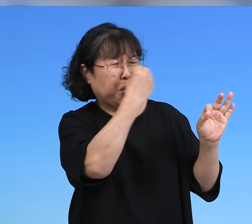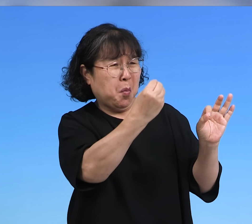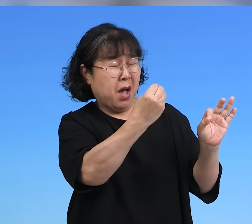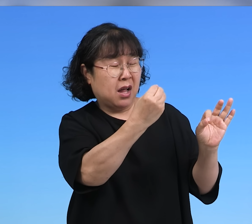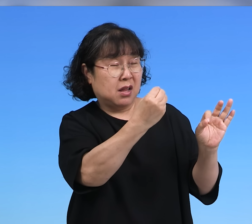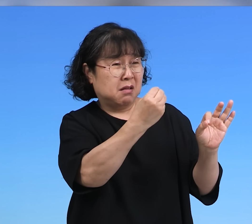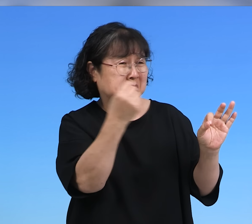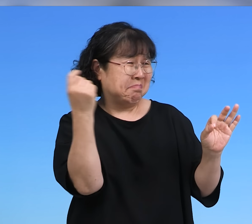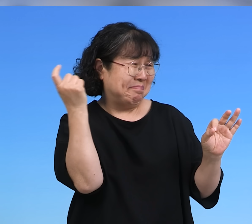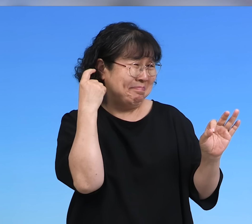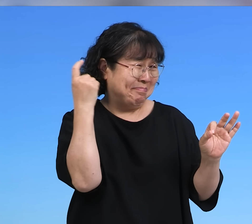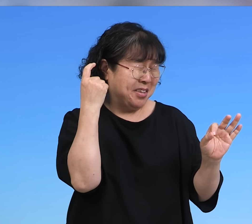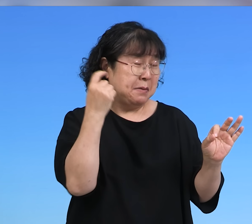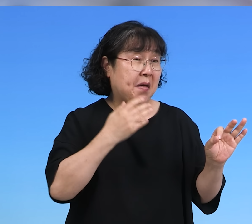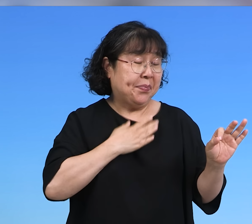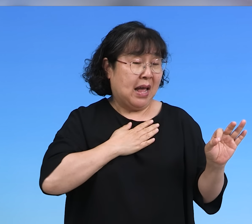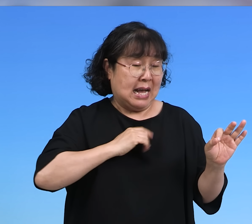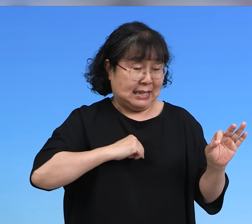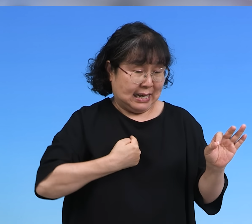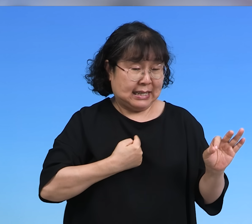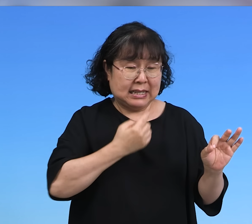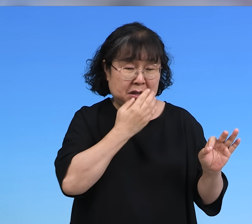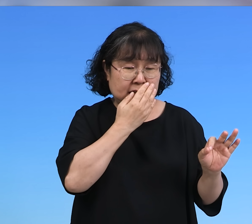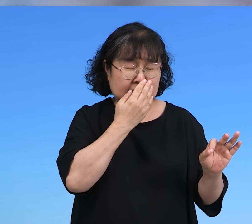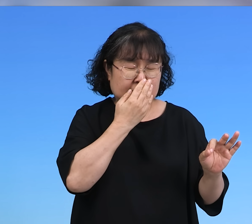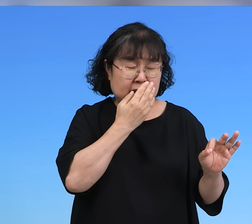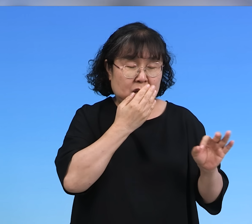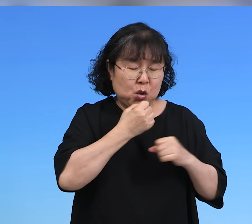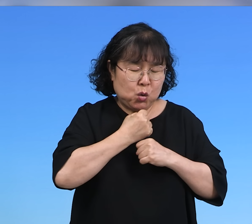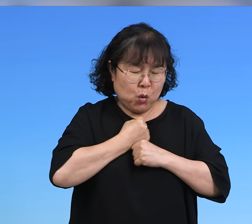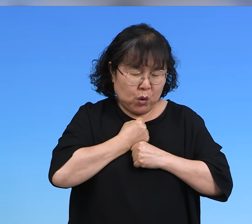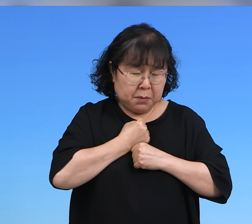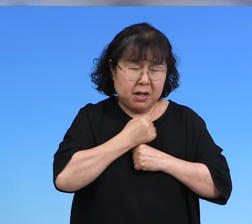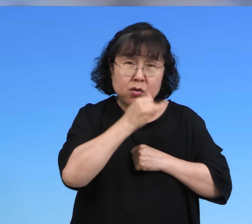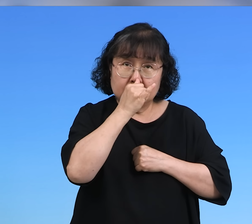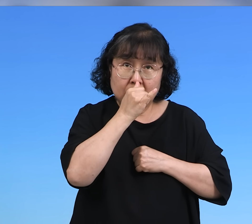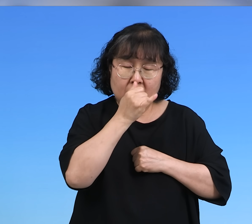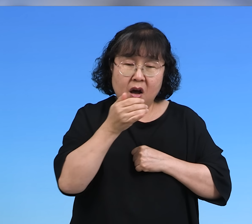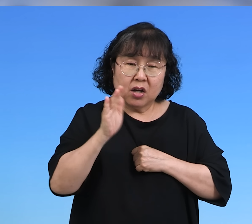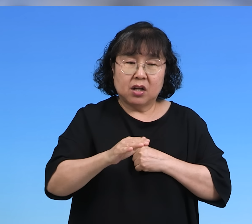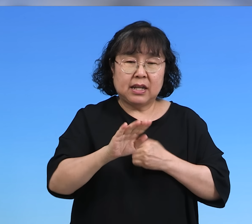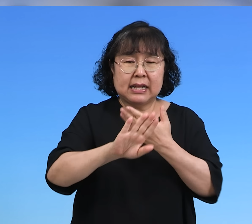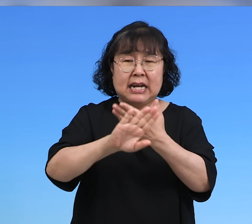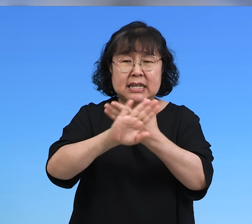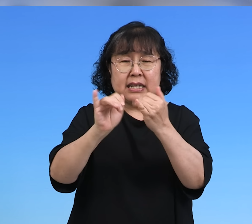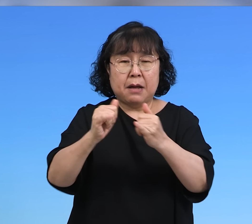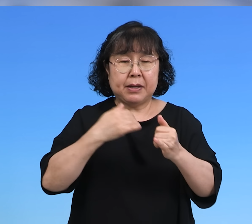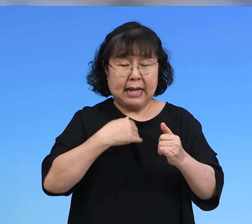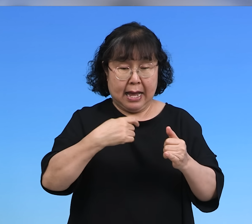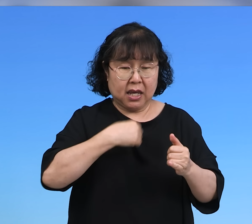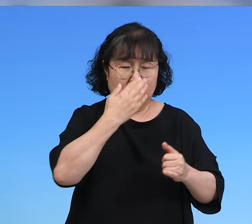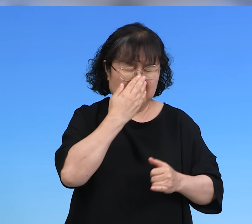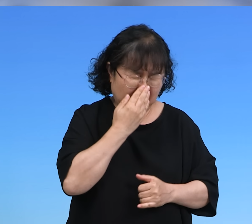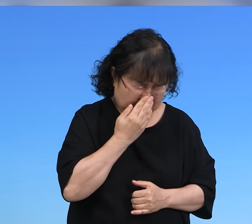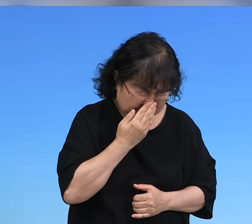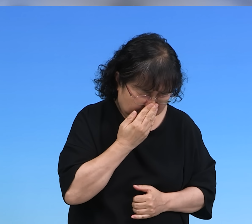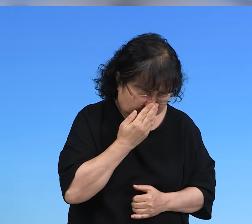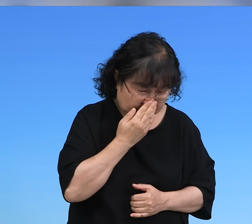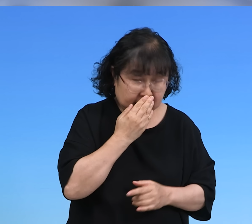조심이라도 하잖아요. 모든 사람이 다 겸손하다고 그러는데 사실은 그게 겸손이 아니라 교양이란, 예의란 말이죠.